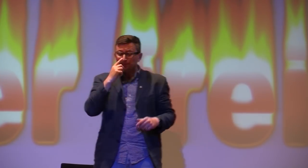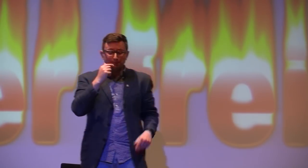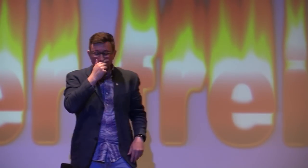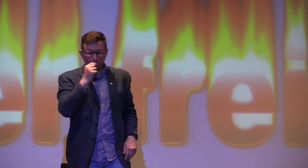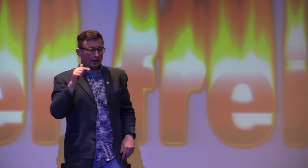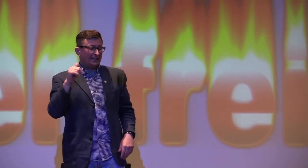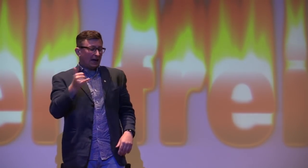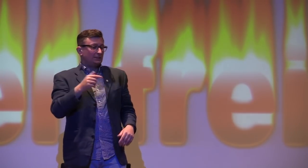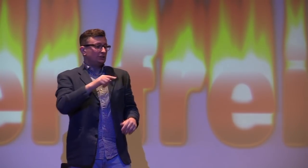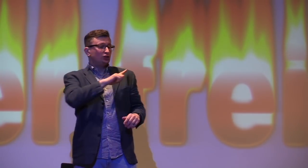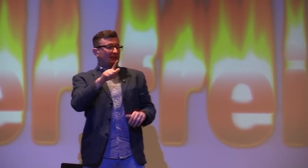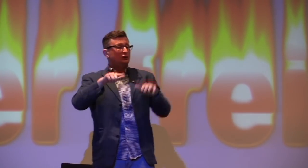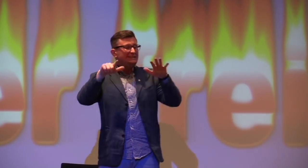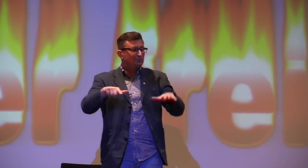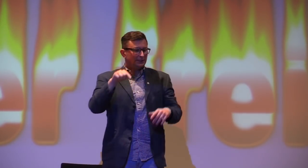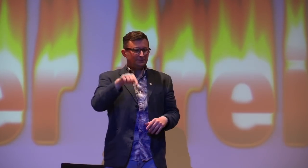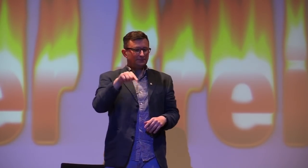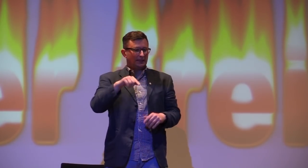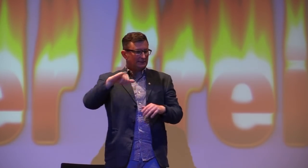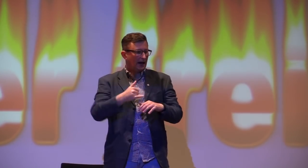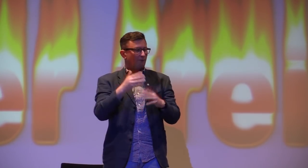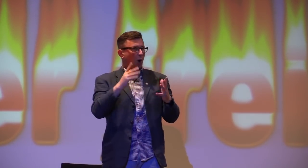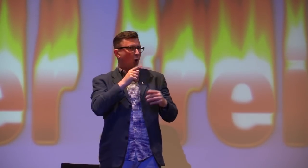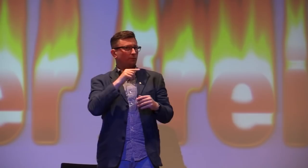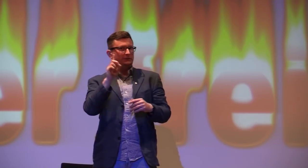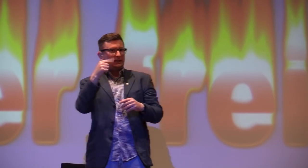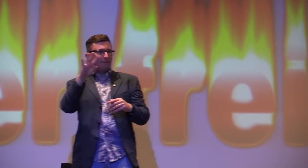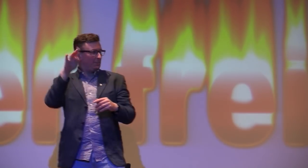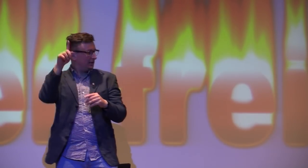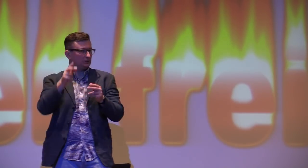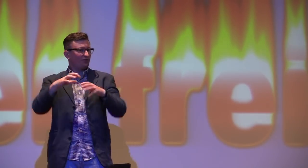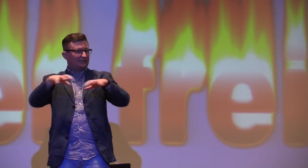Es benutzen einige immer noch tatsächlich die Gebärde deutsche Gehörlosen Jugend, aber ist ja egal.